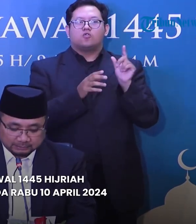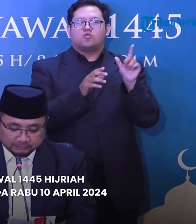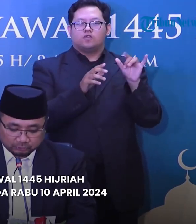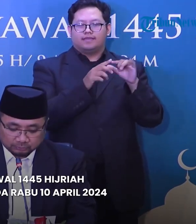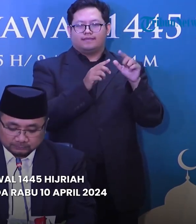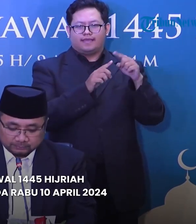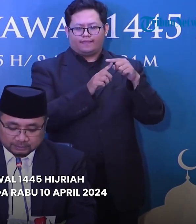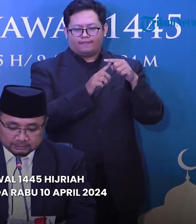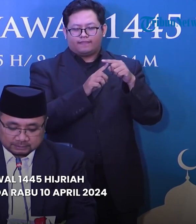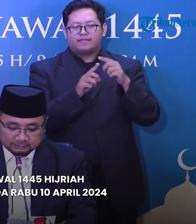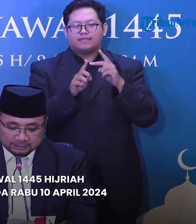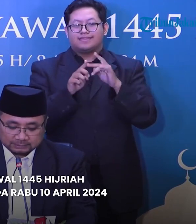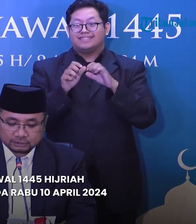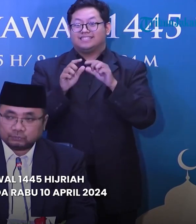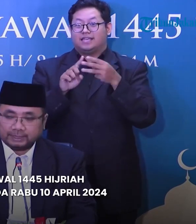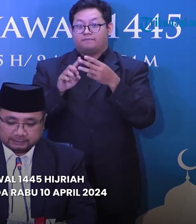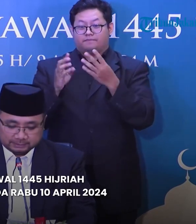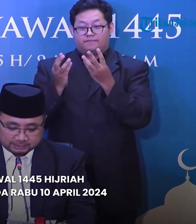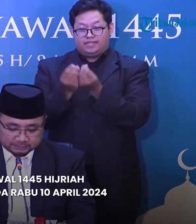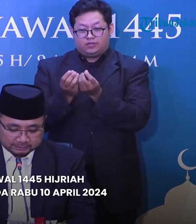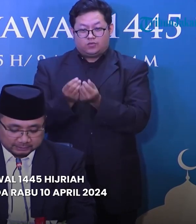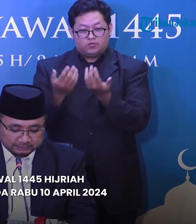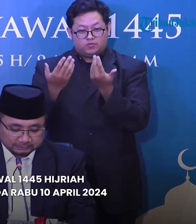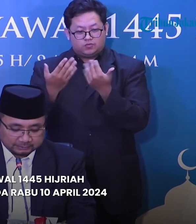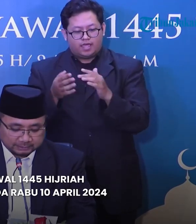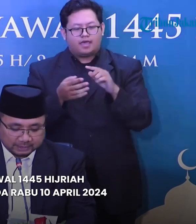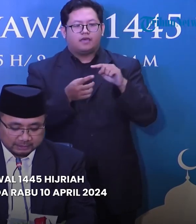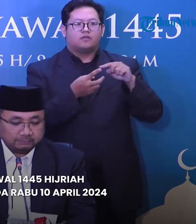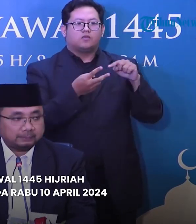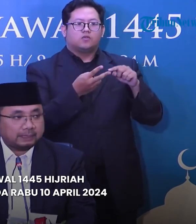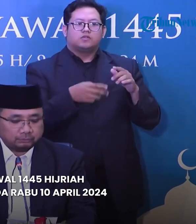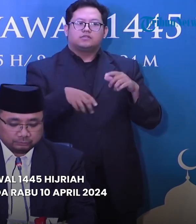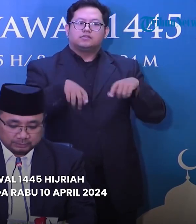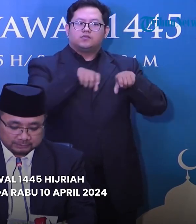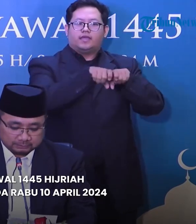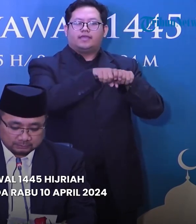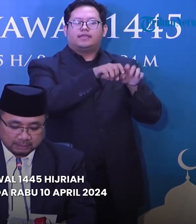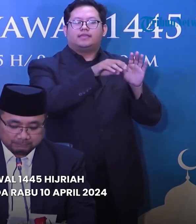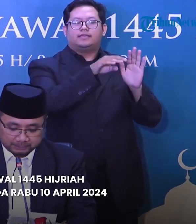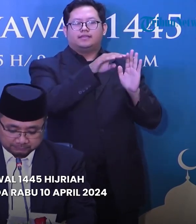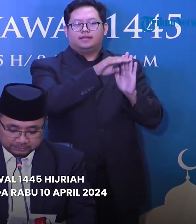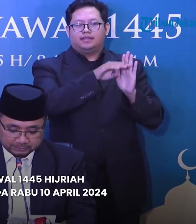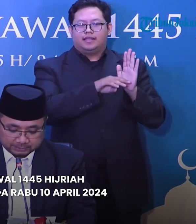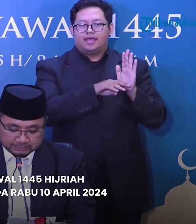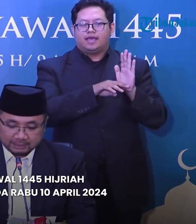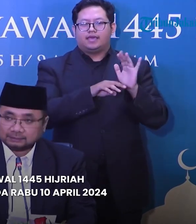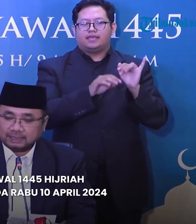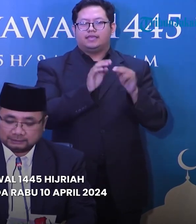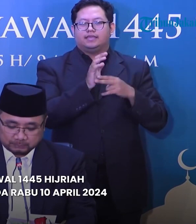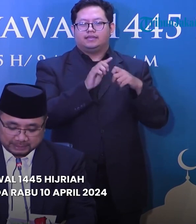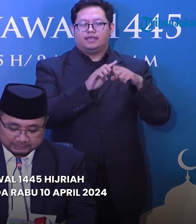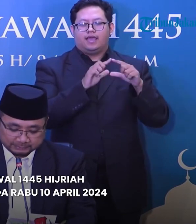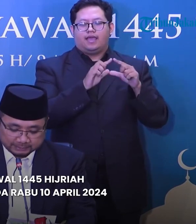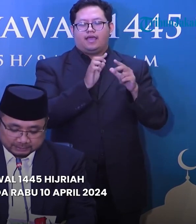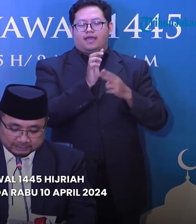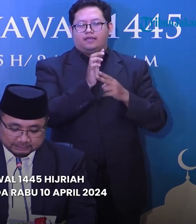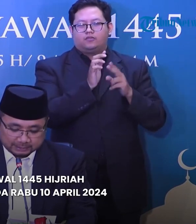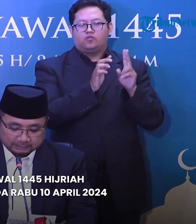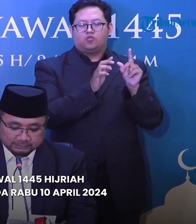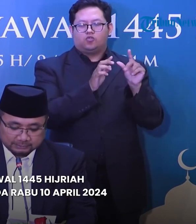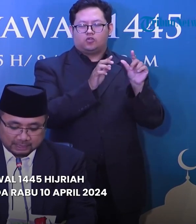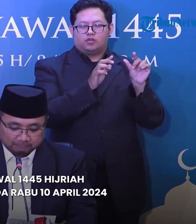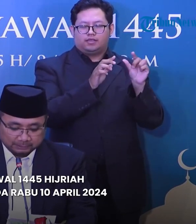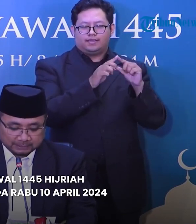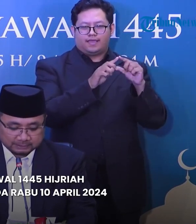telah dihitung serta sesuai dengan kriteria imkanur rukyat mabims yang telah disepakati